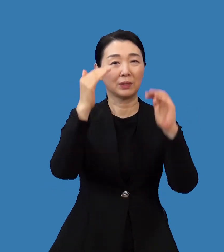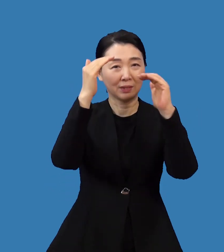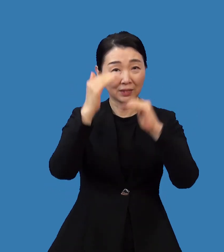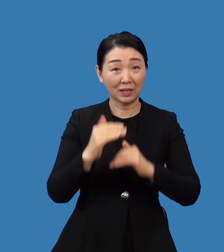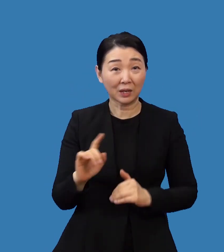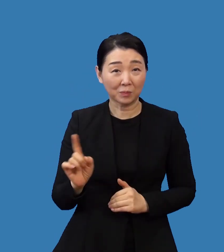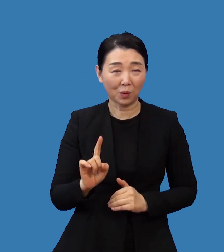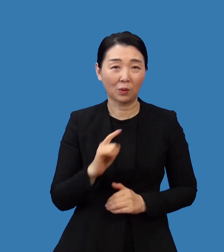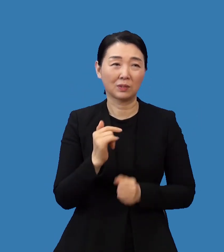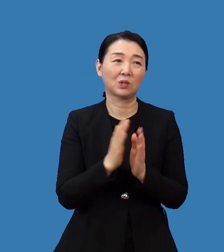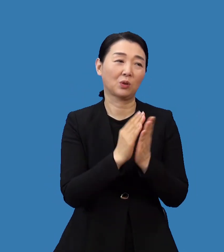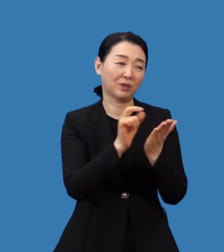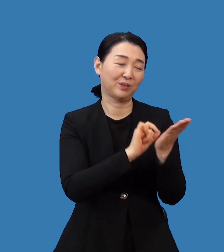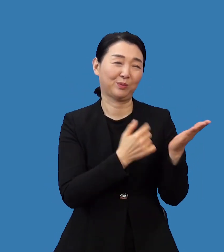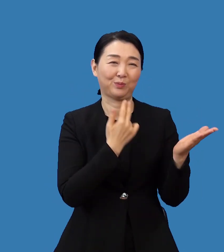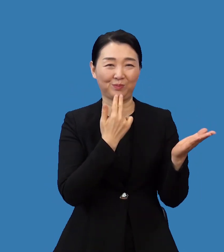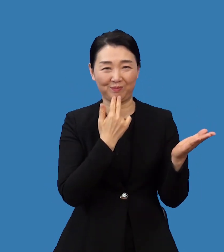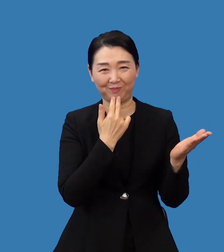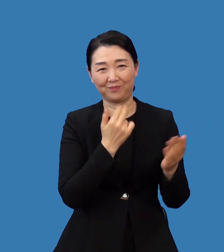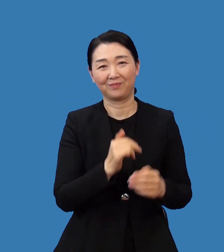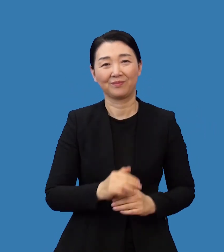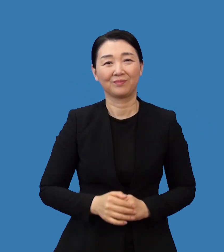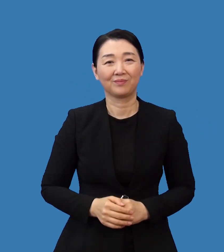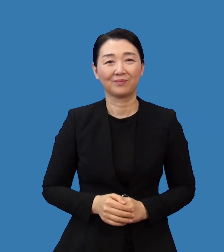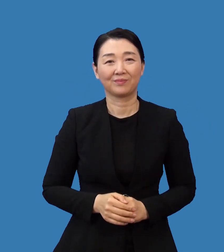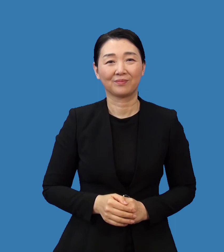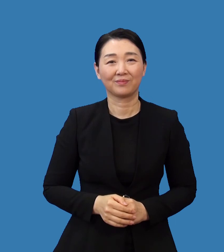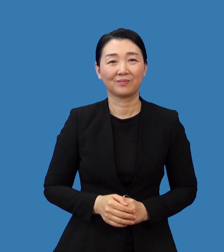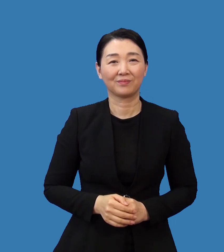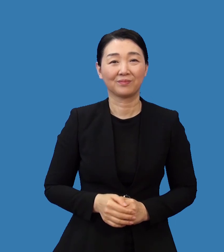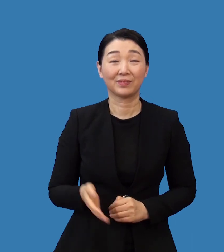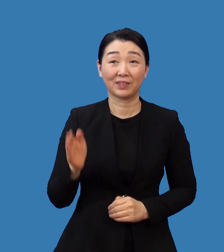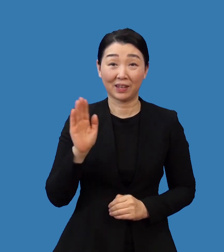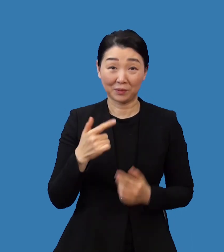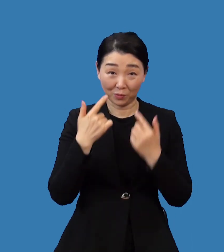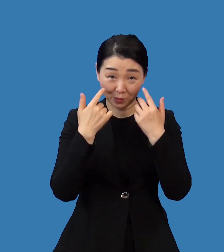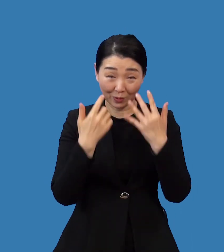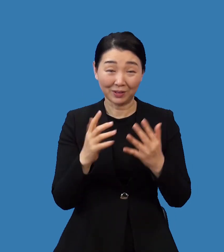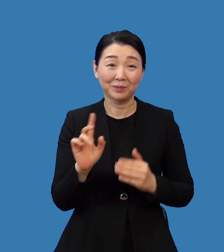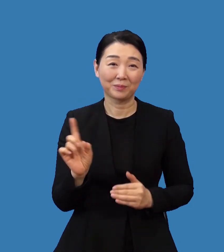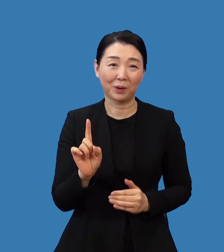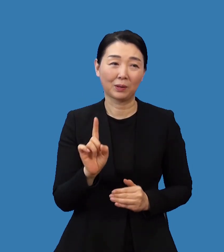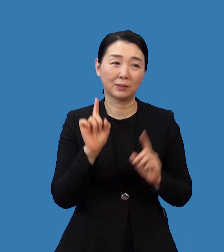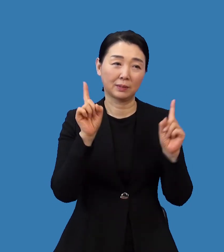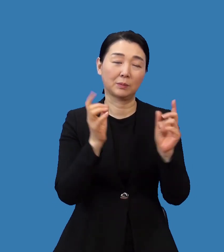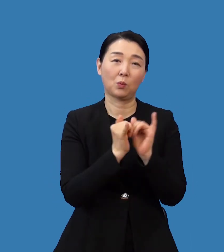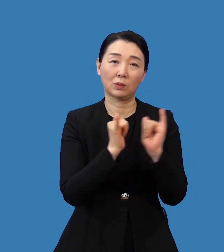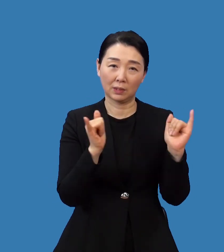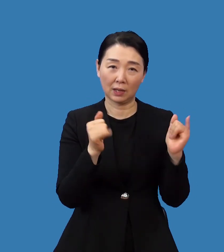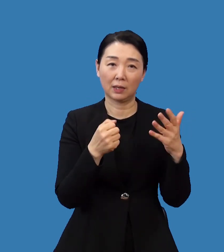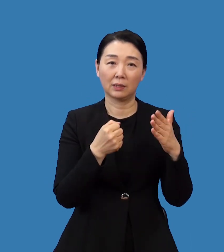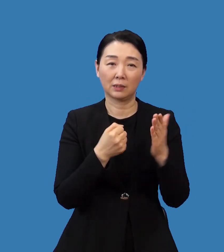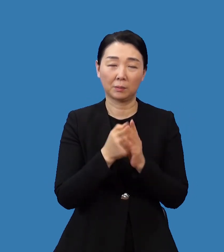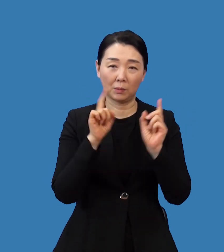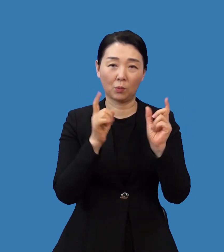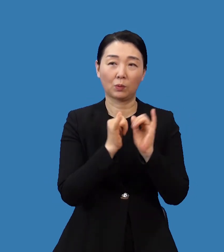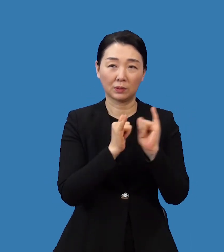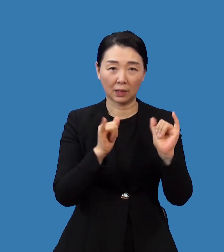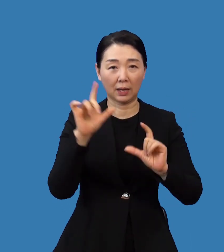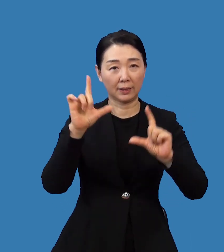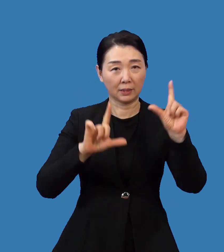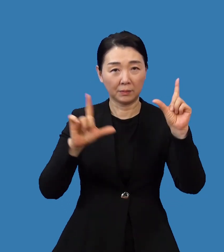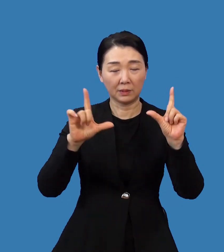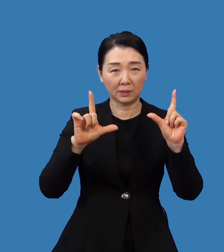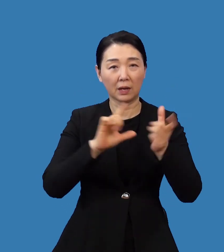이것은 성경에 사실 기록되어 있지 않아요. 하지만 분명한 것은 이 목자들 때문에 목자의